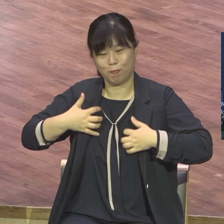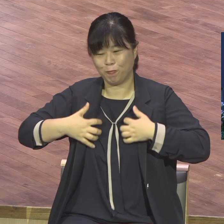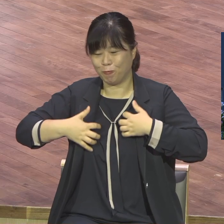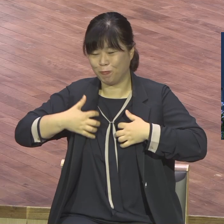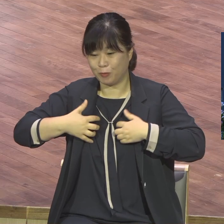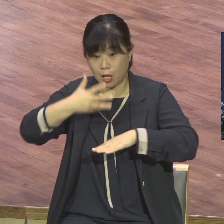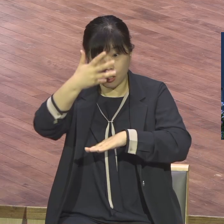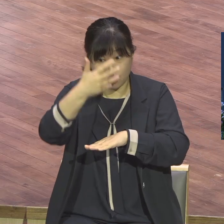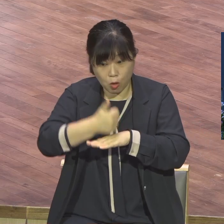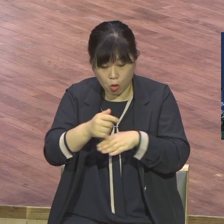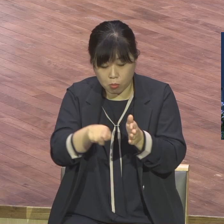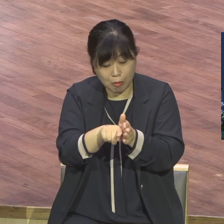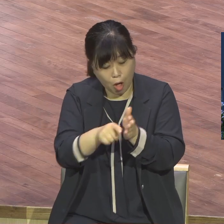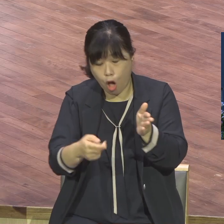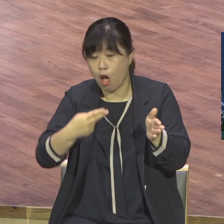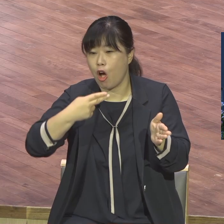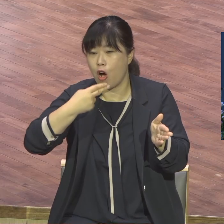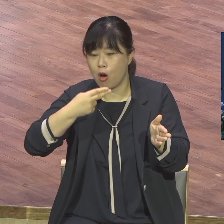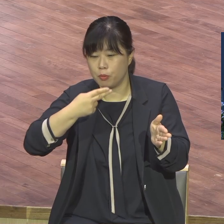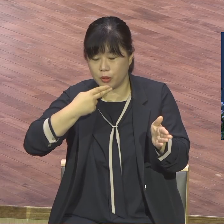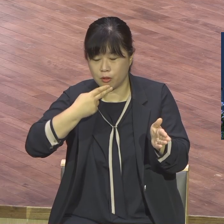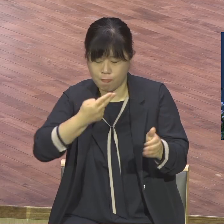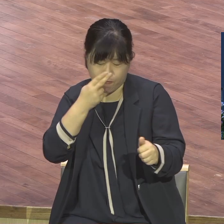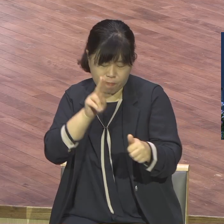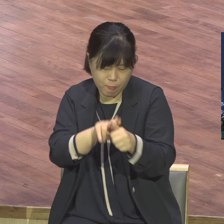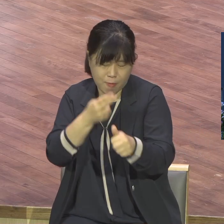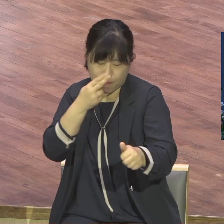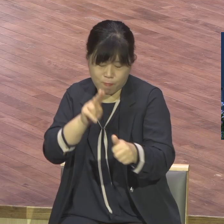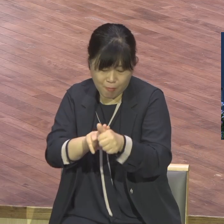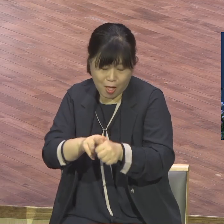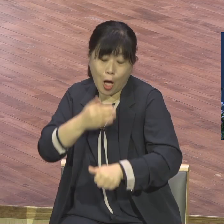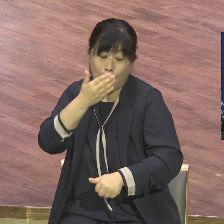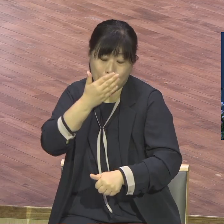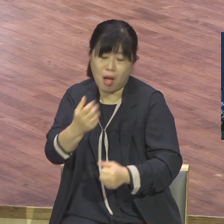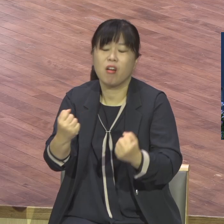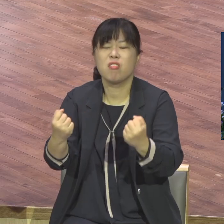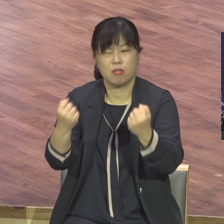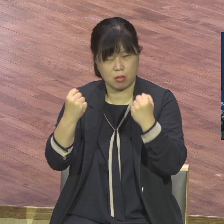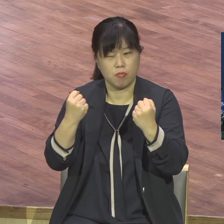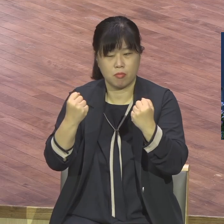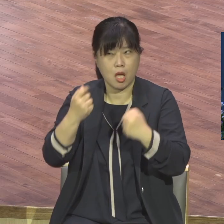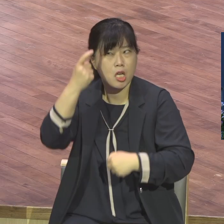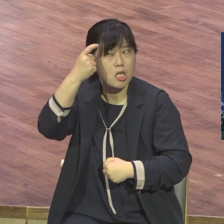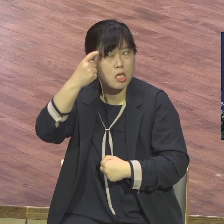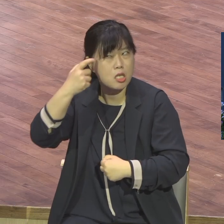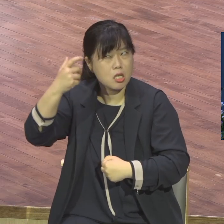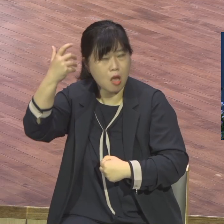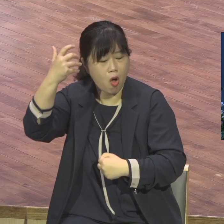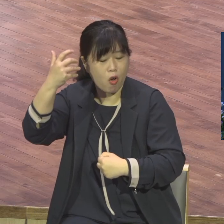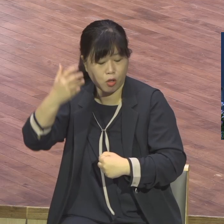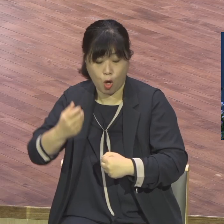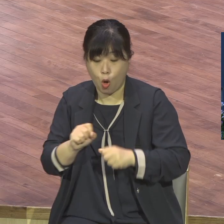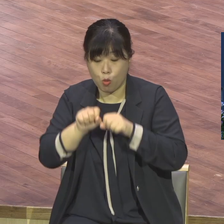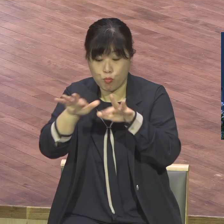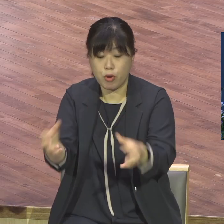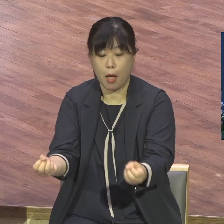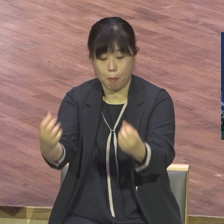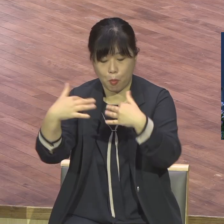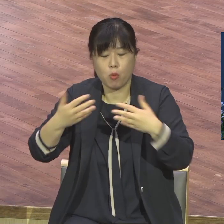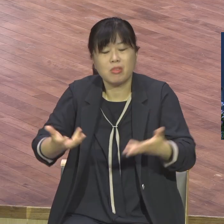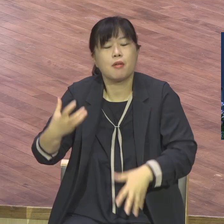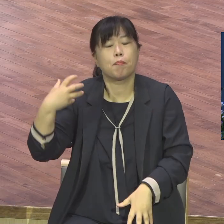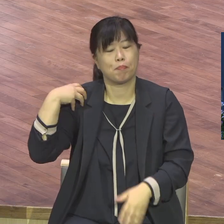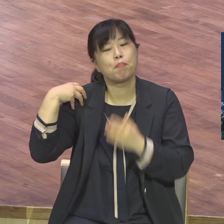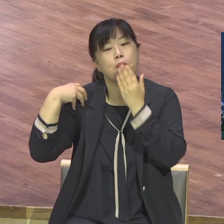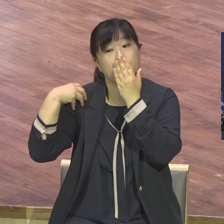않고 언약적 도전을 계속해서 할 수 있게 만드는 영적 플랫폼이다. 이